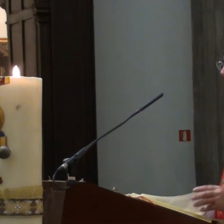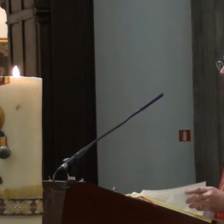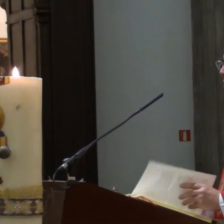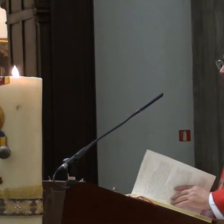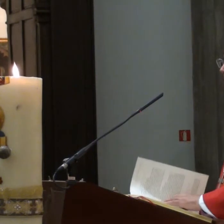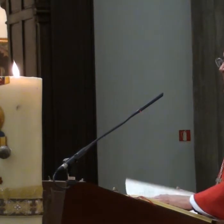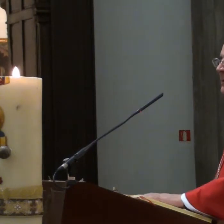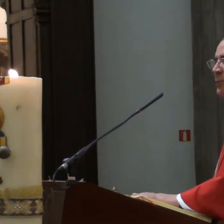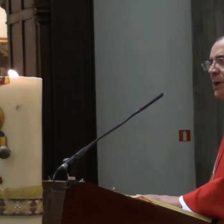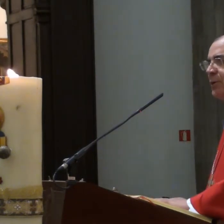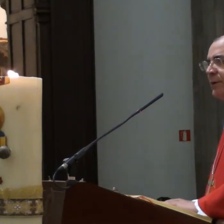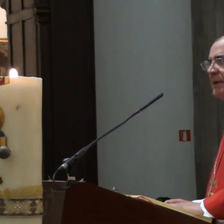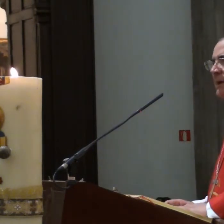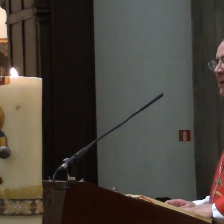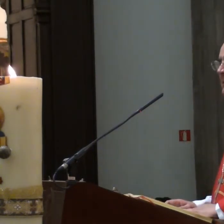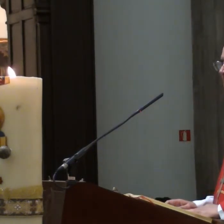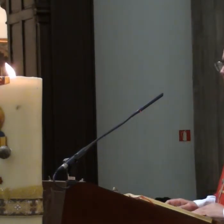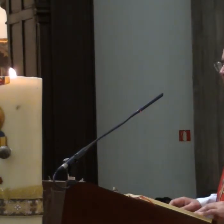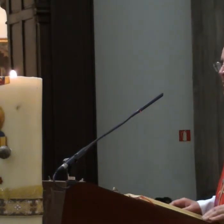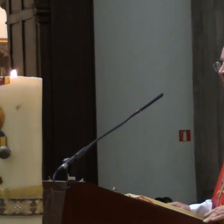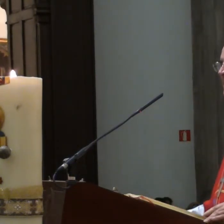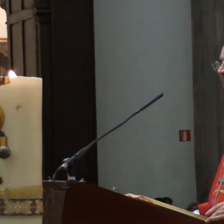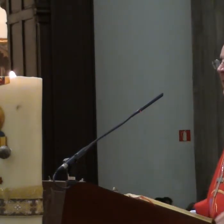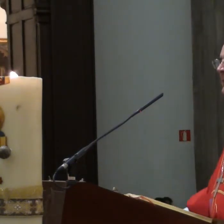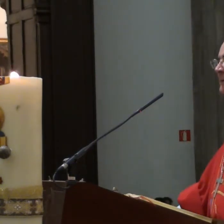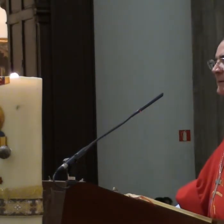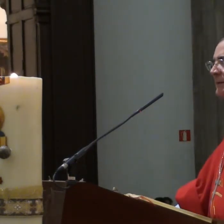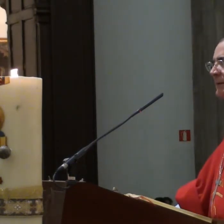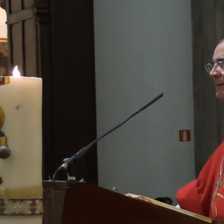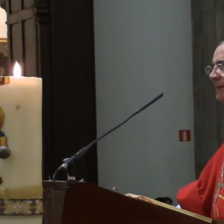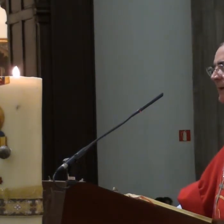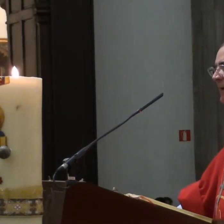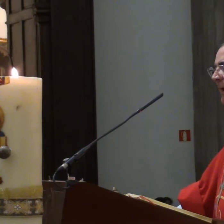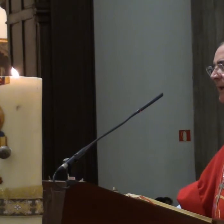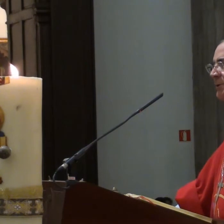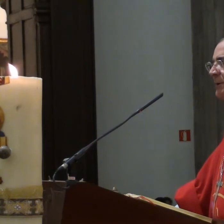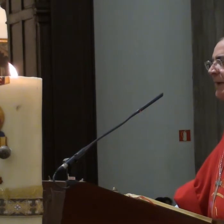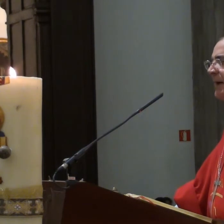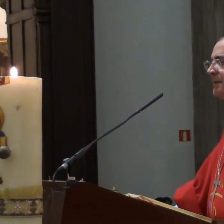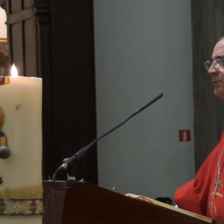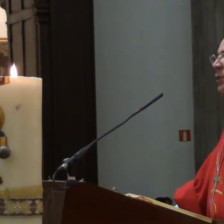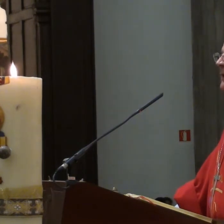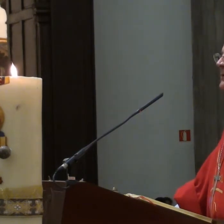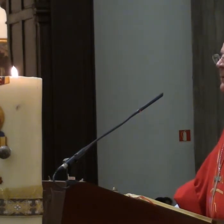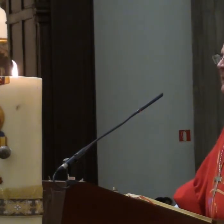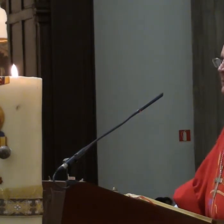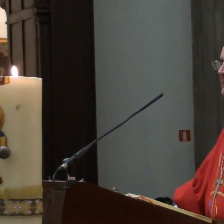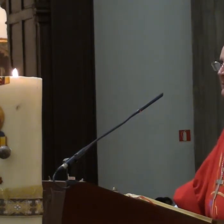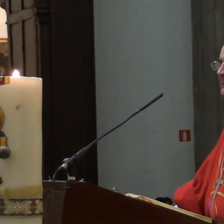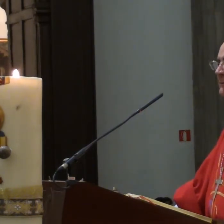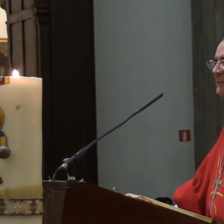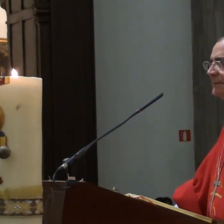una historia muy conocida entre la historia se agrada el relato de la torre